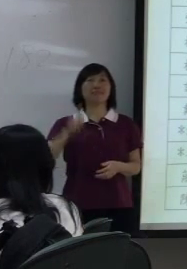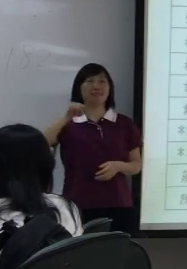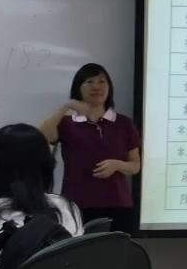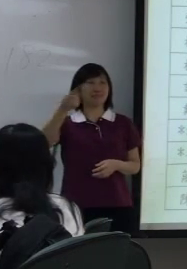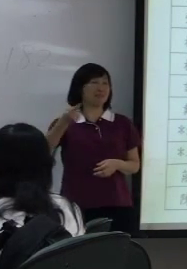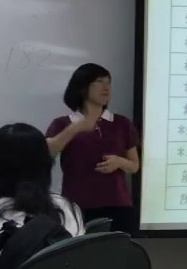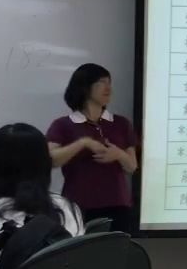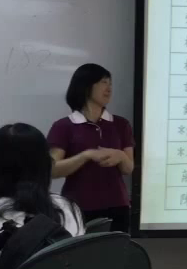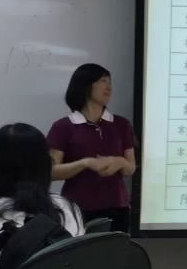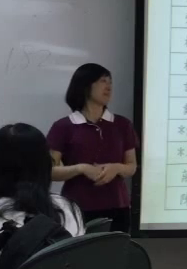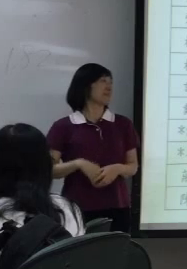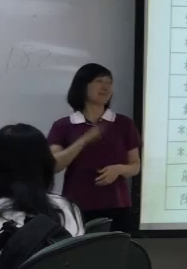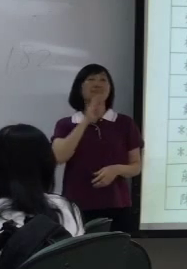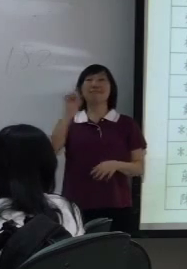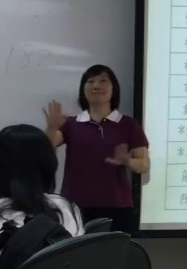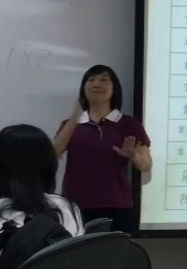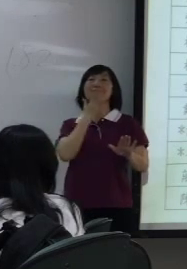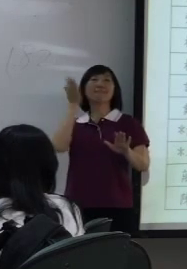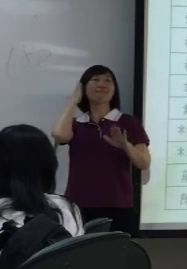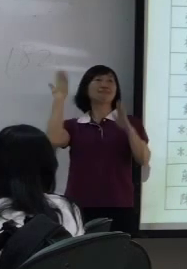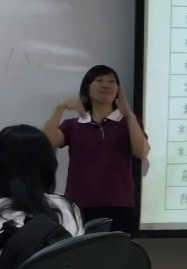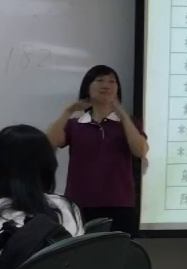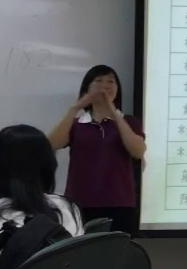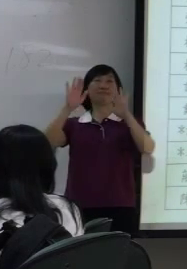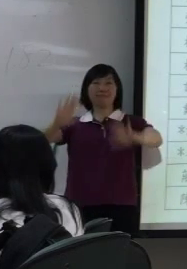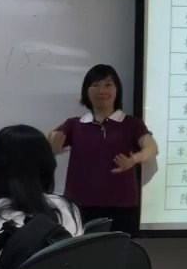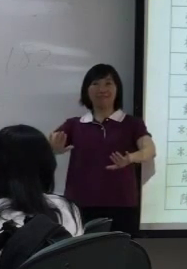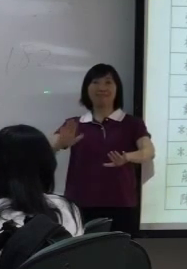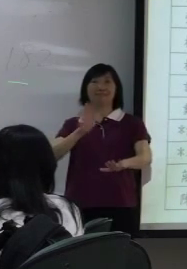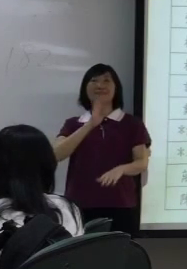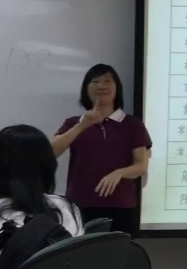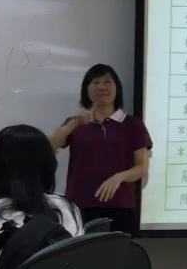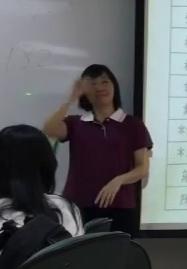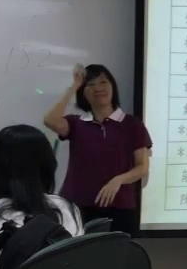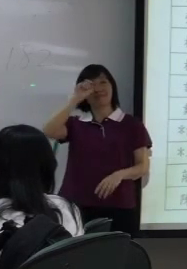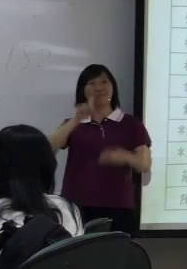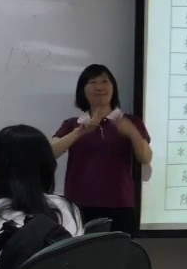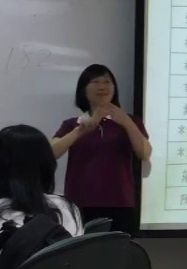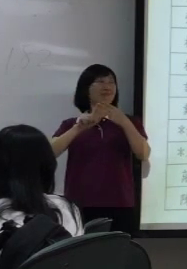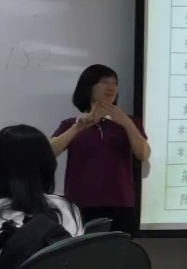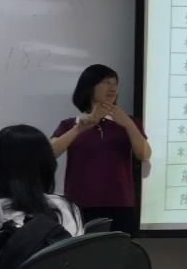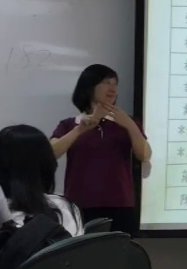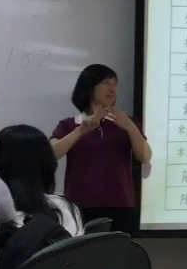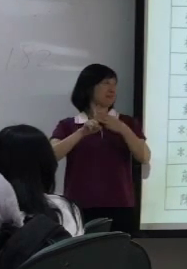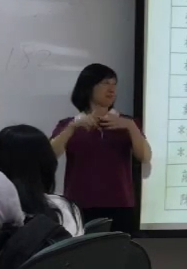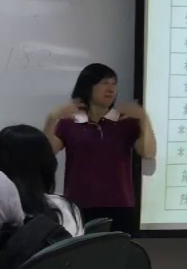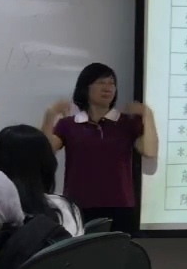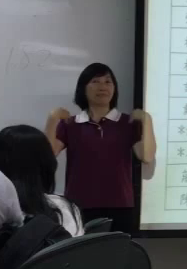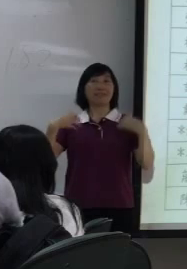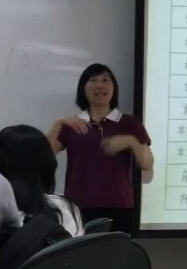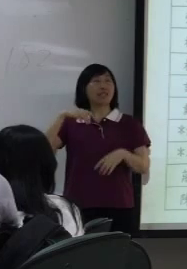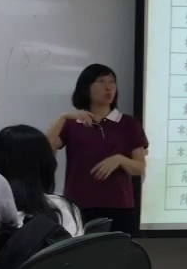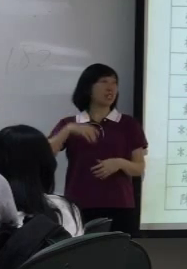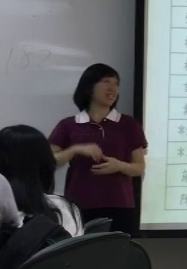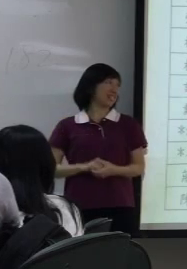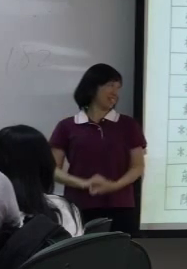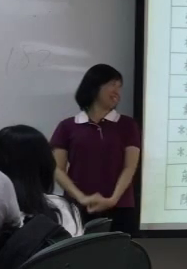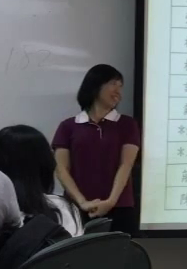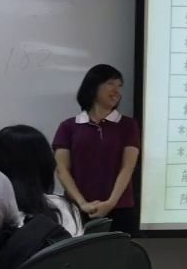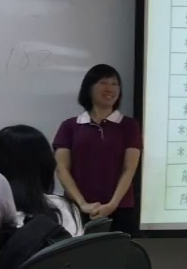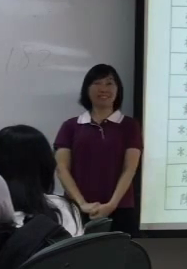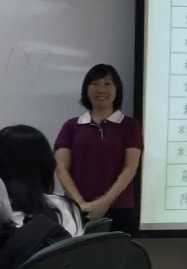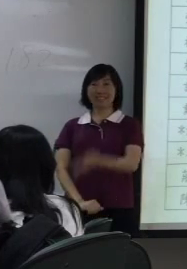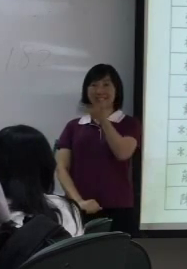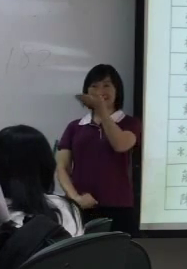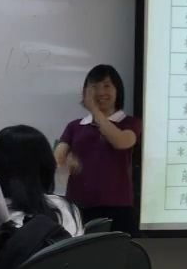一场台北市立启聪学校现任学务处徐主任，戴主